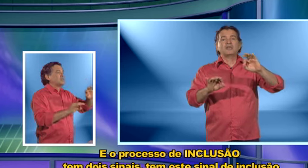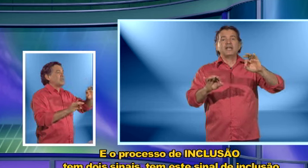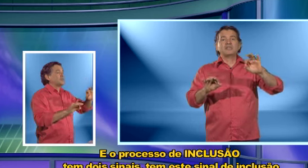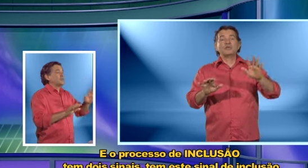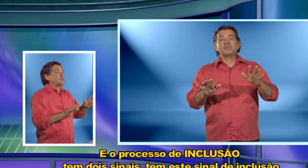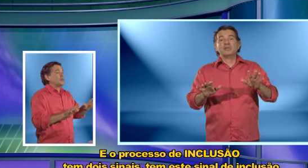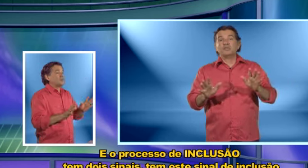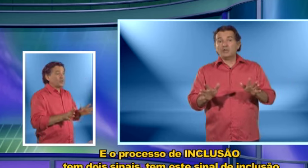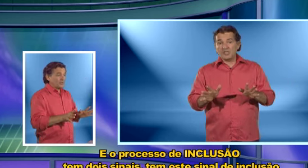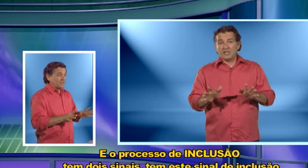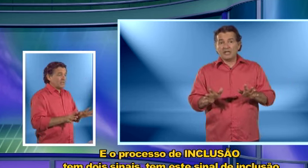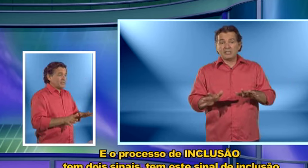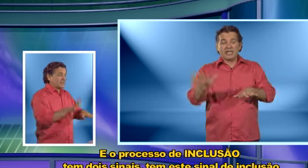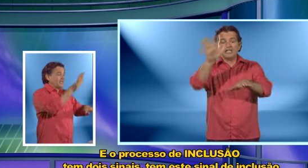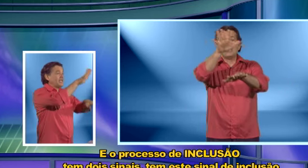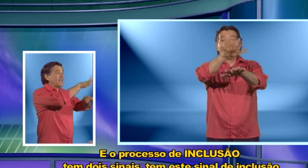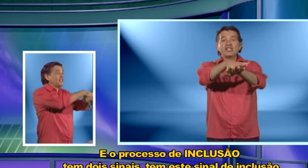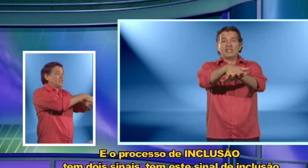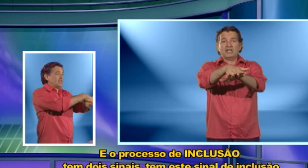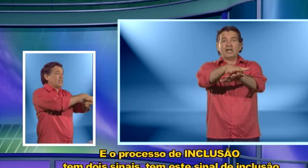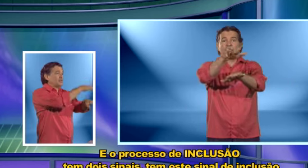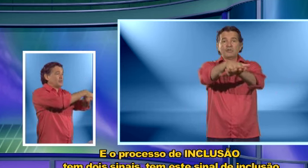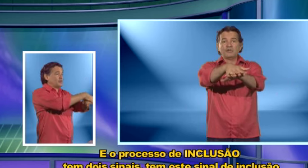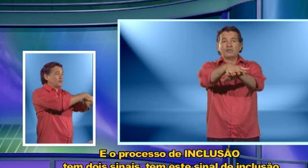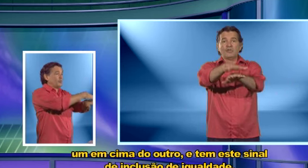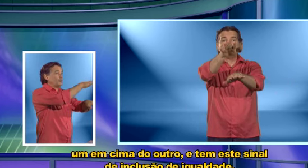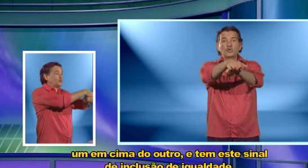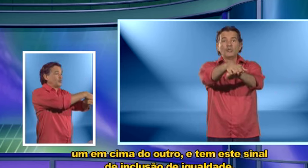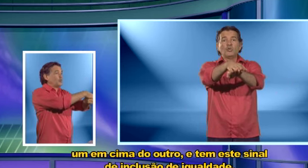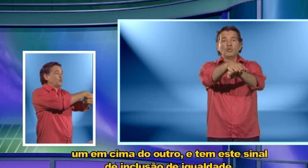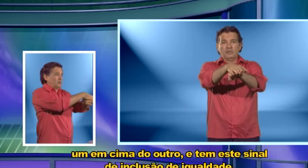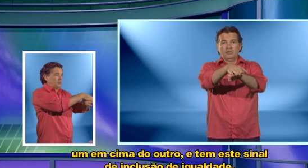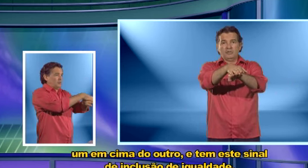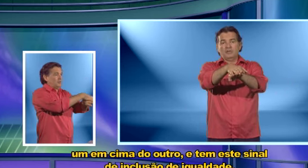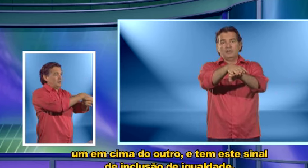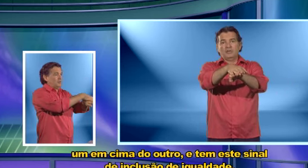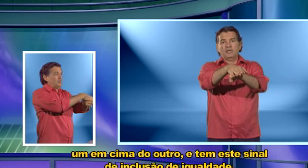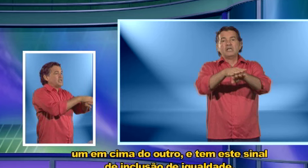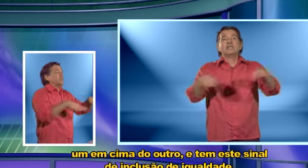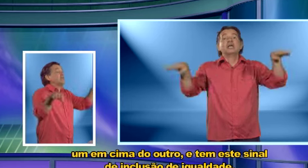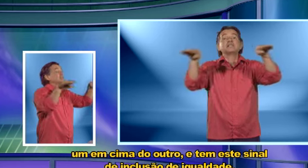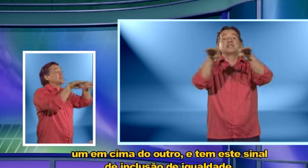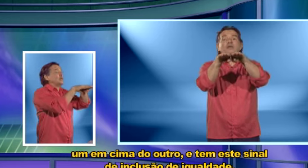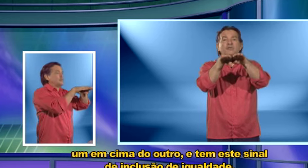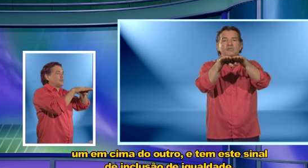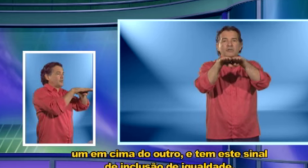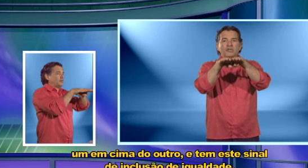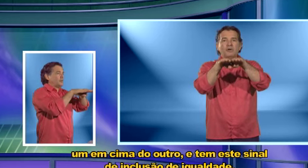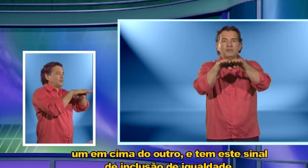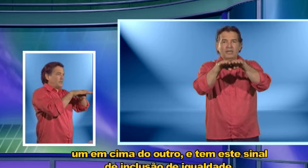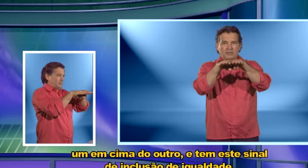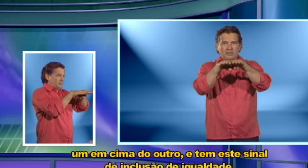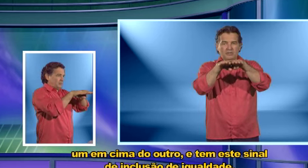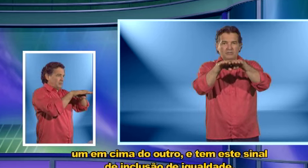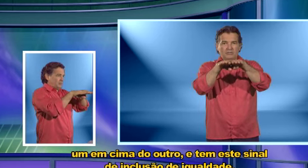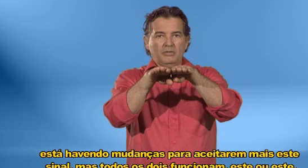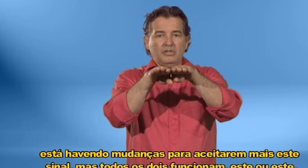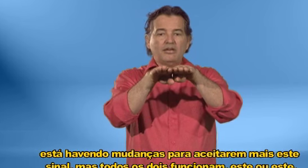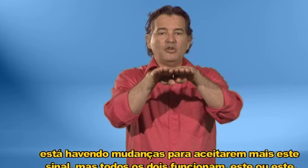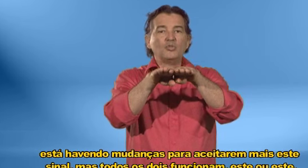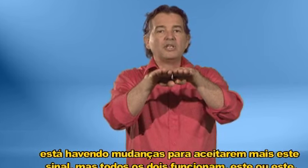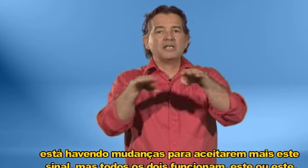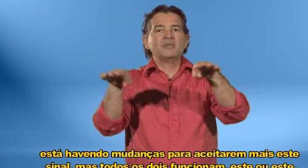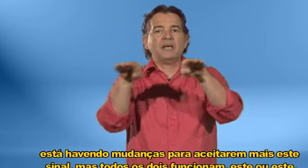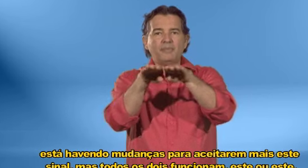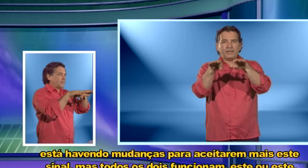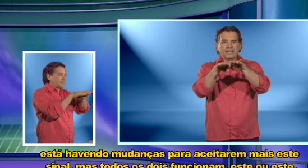E o processo de inclusão tem dois sinais. Tem este sinal de inclusão, um sobre o outro, e tem esse sinal de inclusão de igualdade. Está